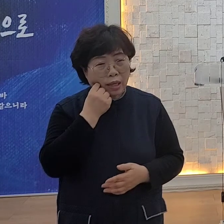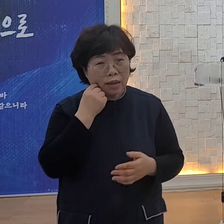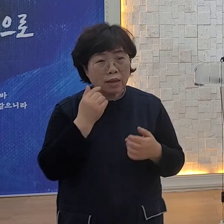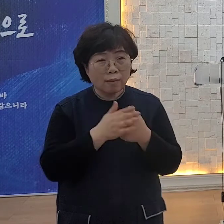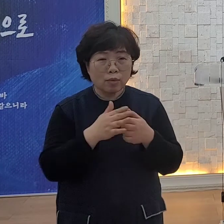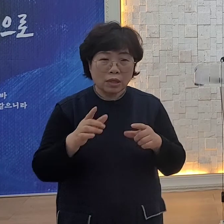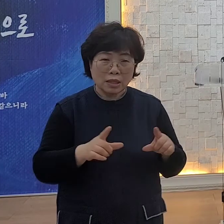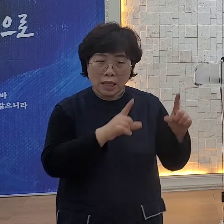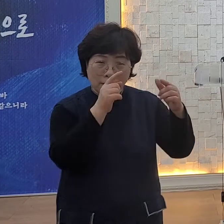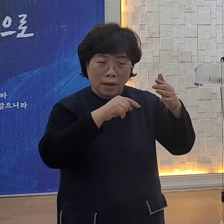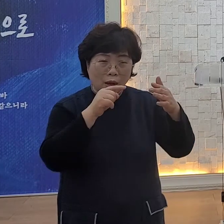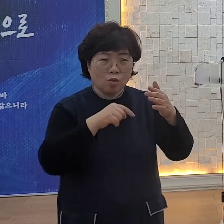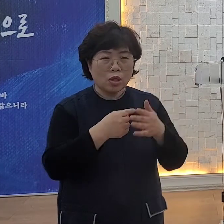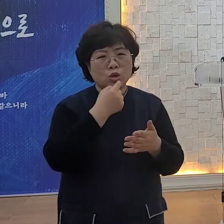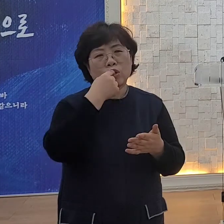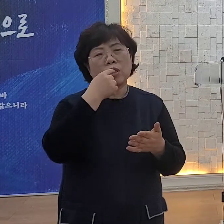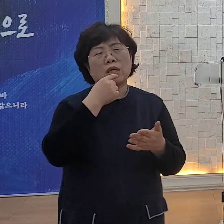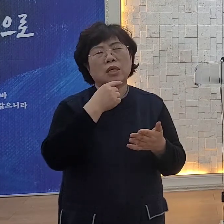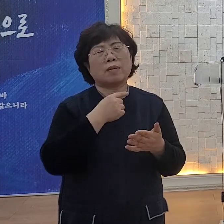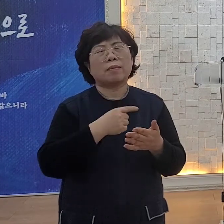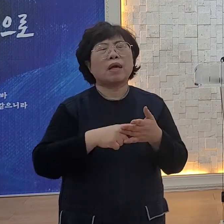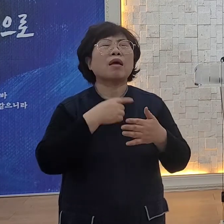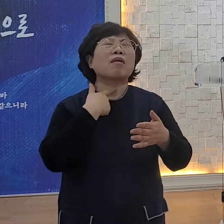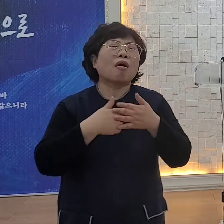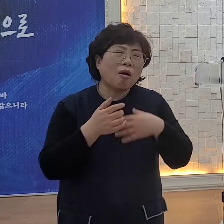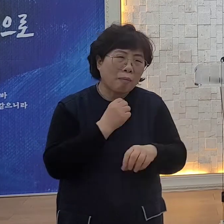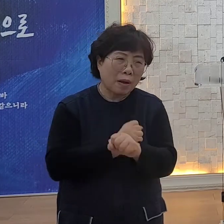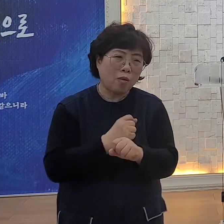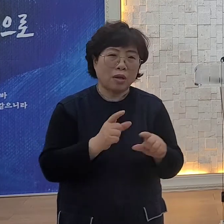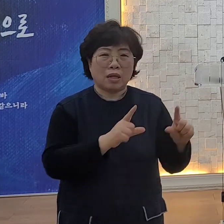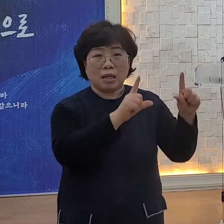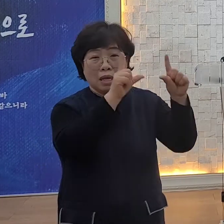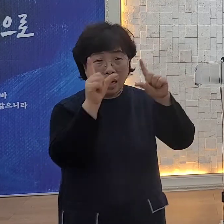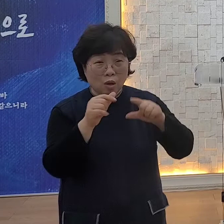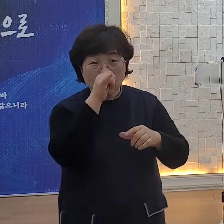우리 삶에서 너무 쉽게 범하고 있다는 거예요.